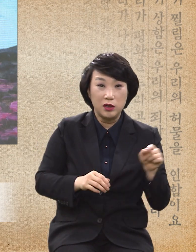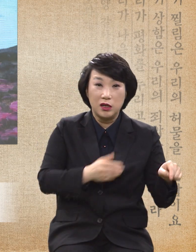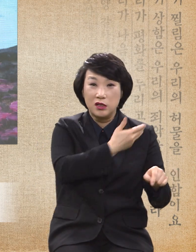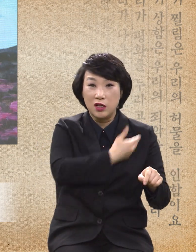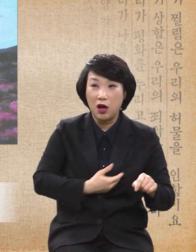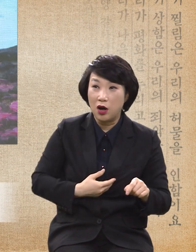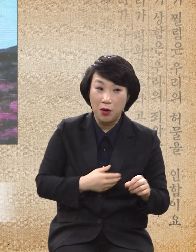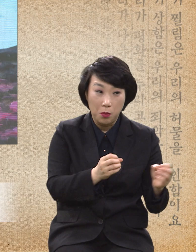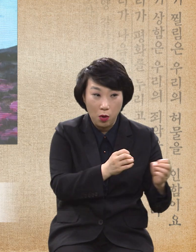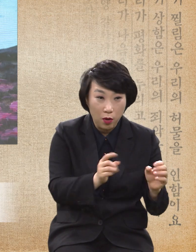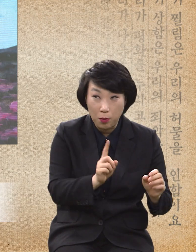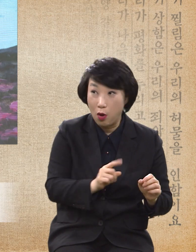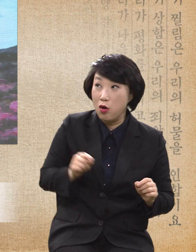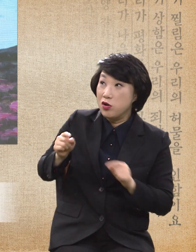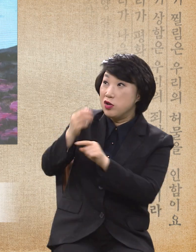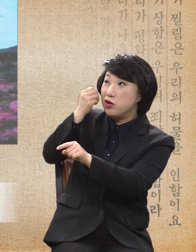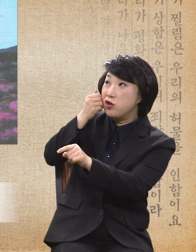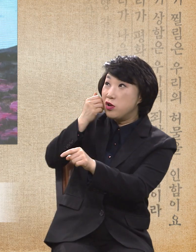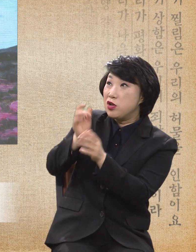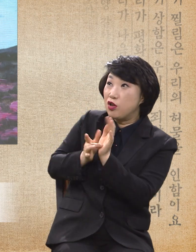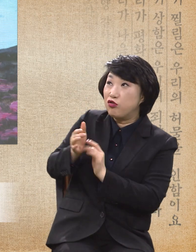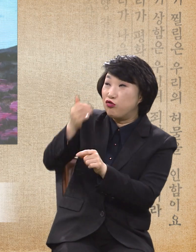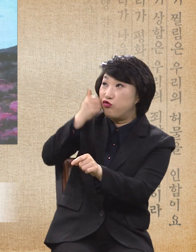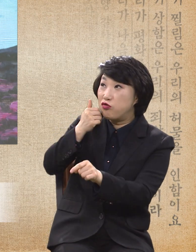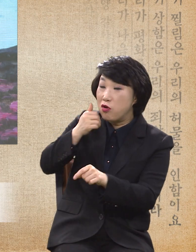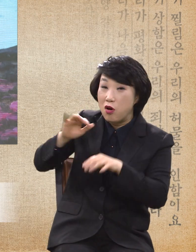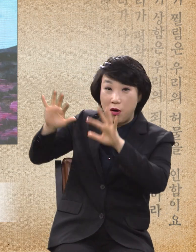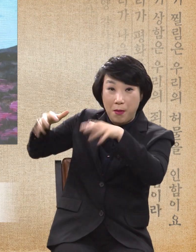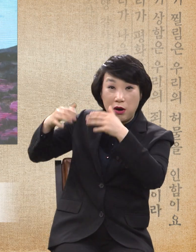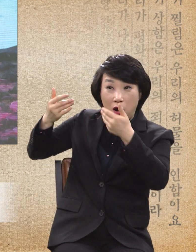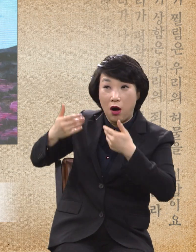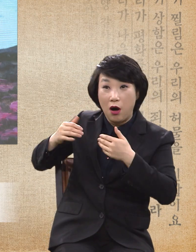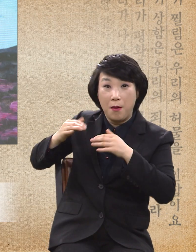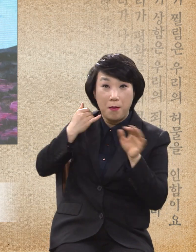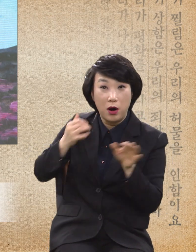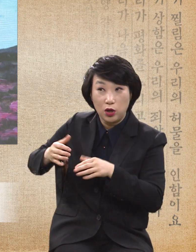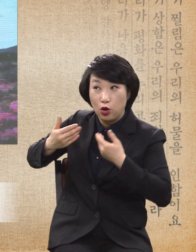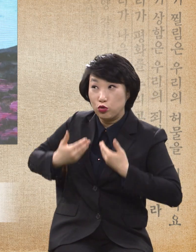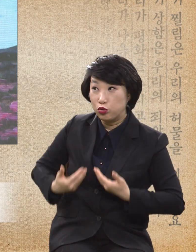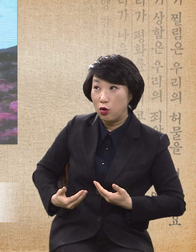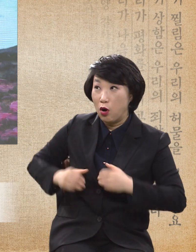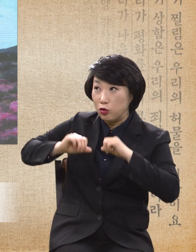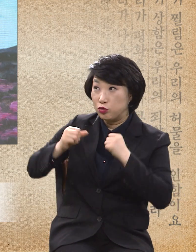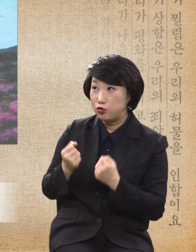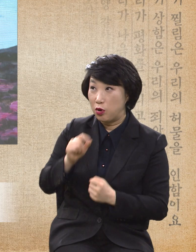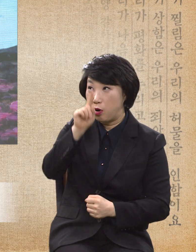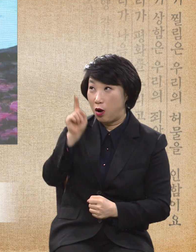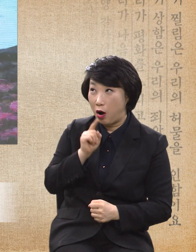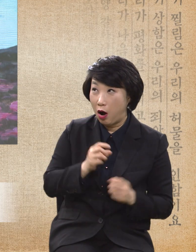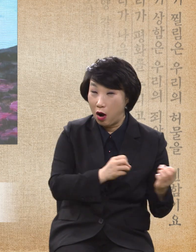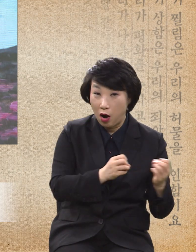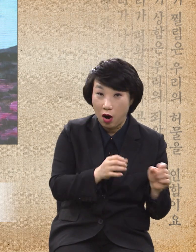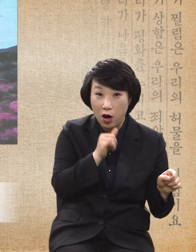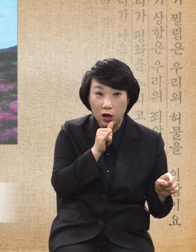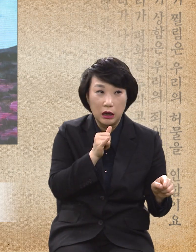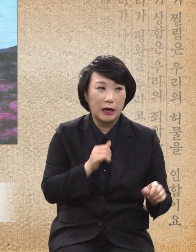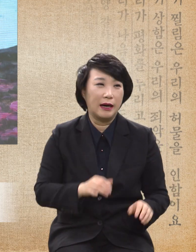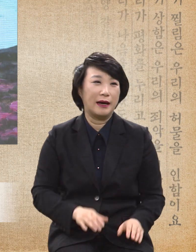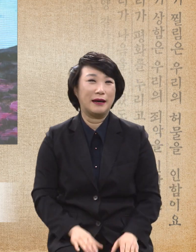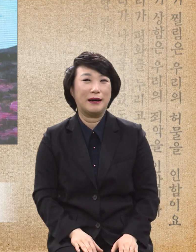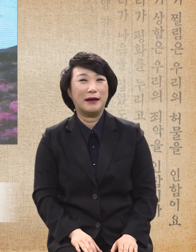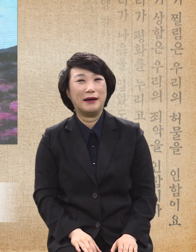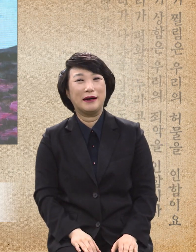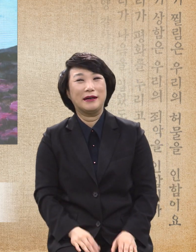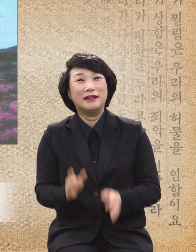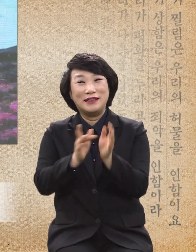뉘시기에 바람과 바다라도 순종하는 고라고 했습니다.